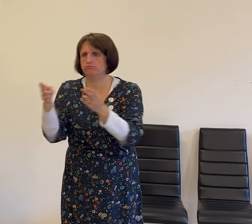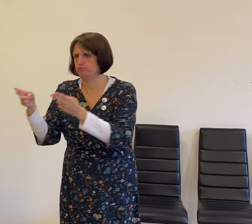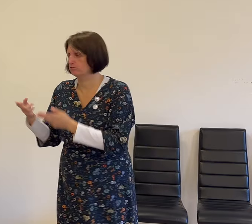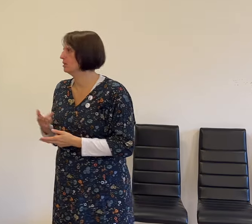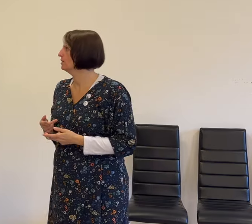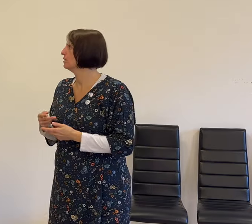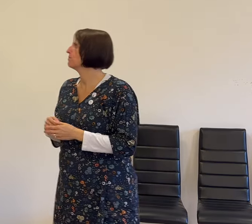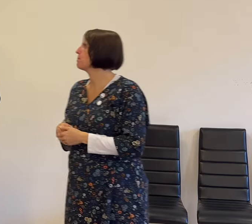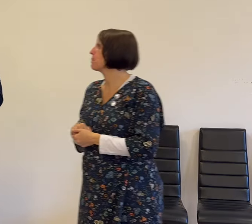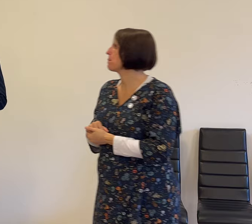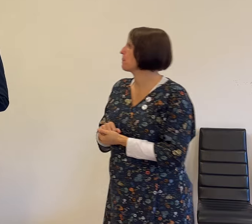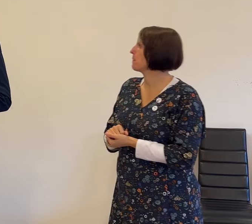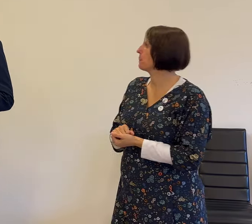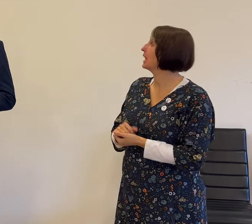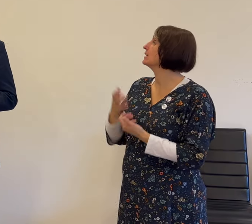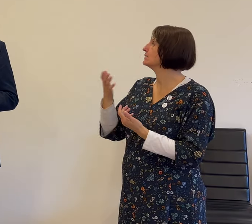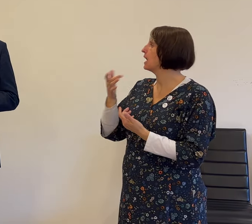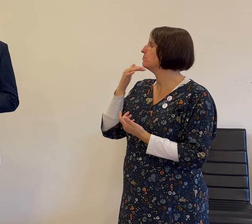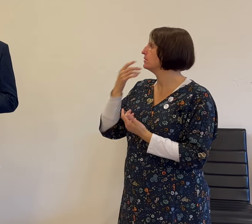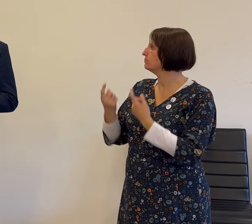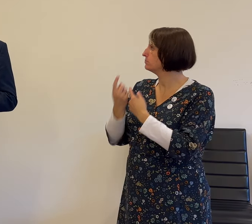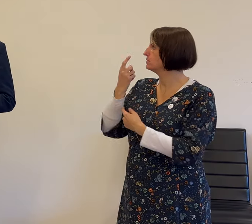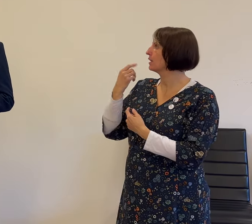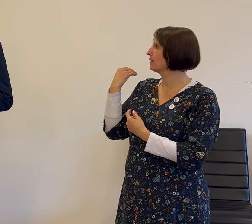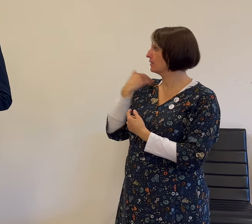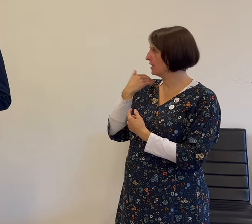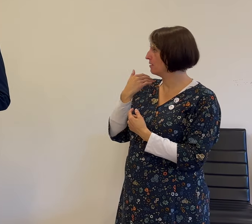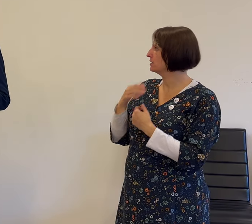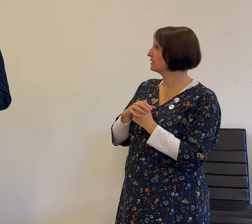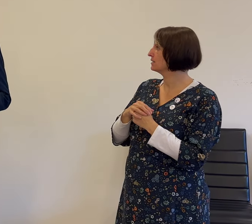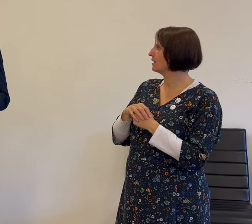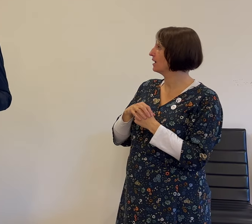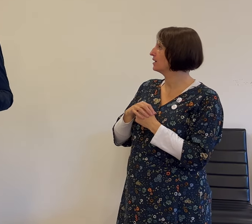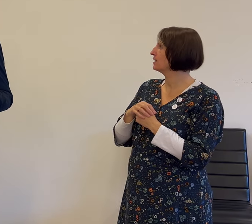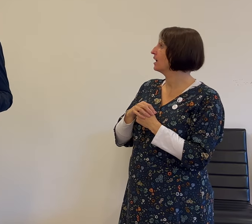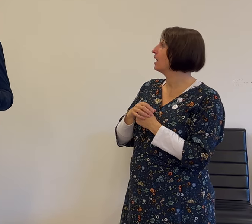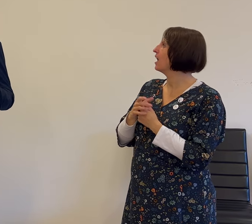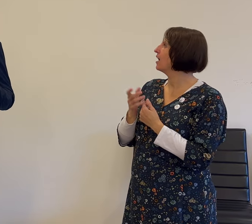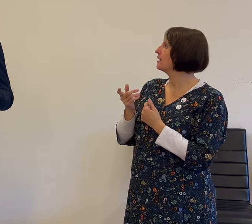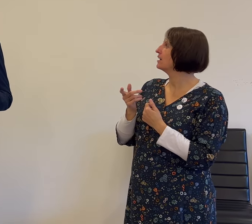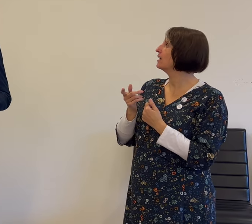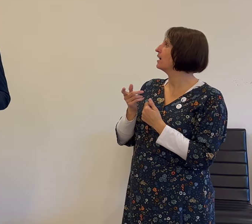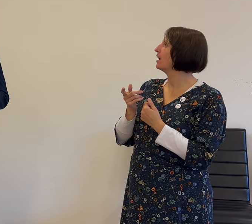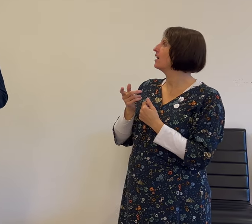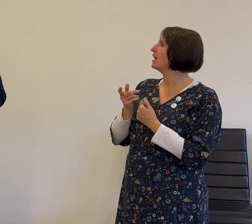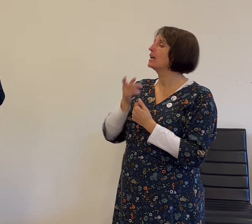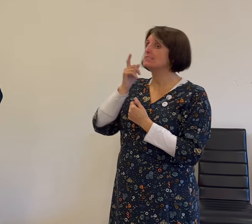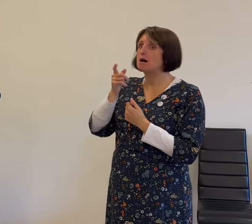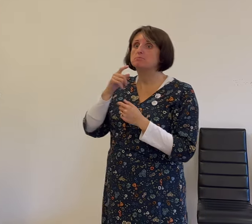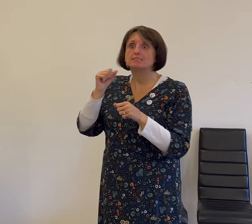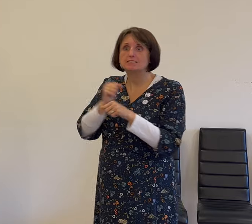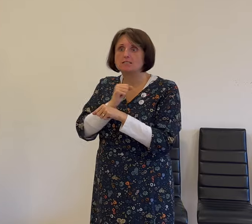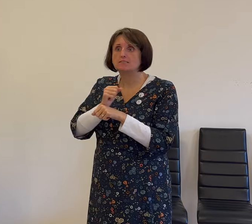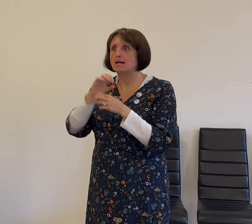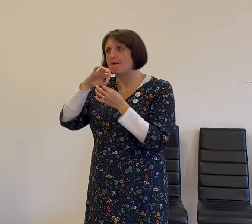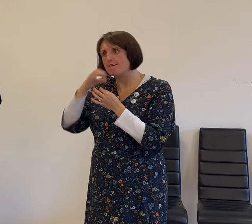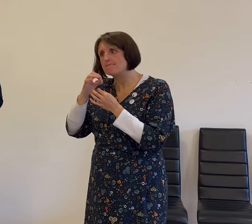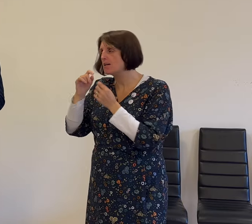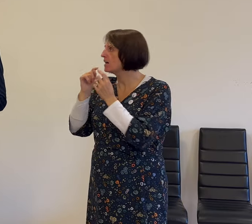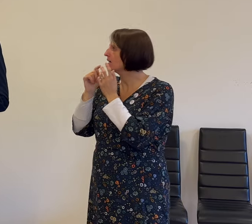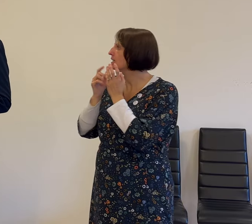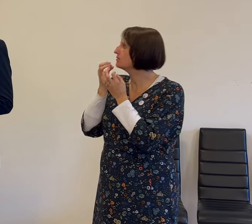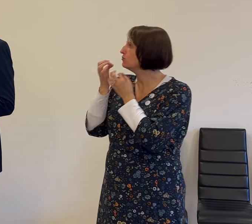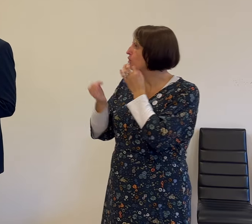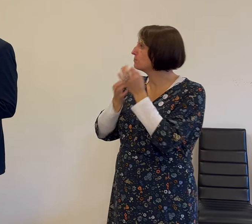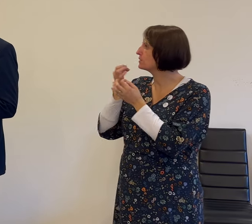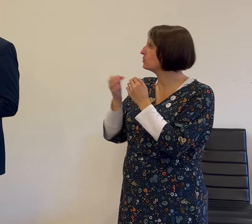Tak, tady přichází na scénu David. A všimněte si, zase je tam celá řada drobných detailů. Máme tam napsáno,